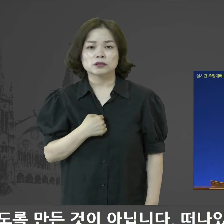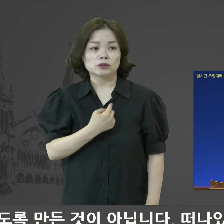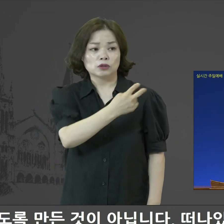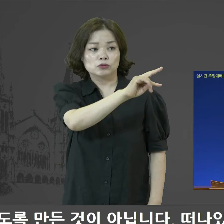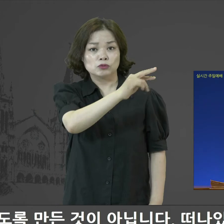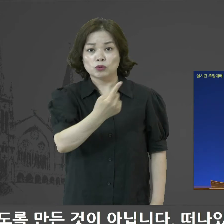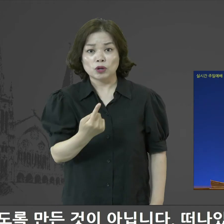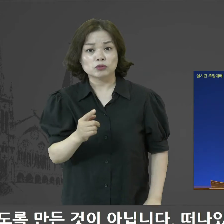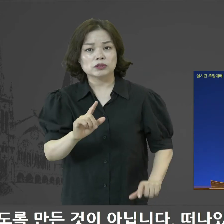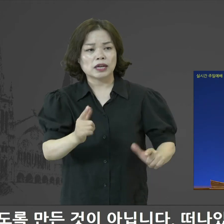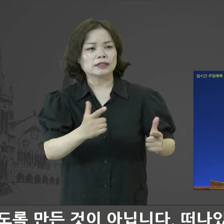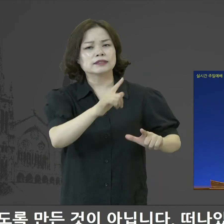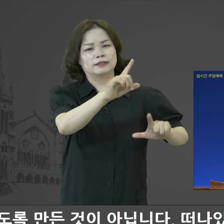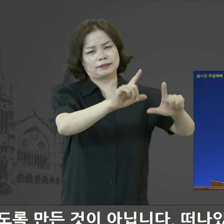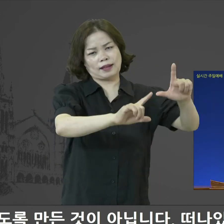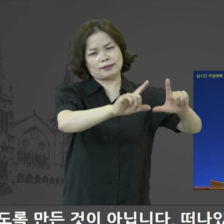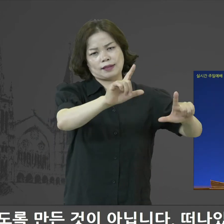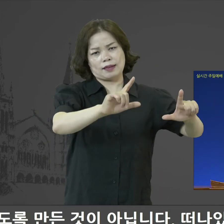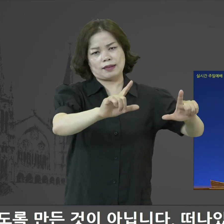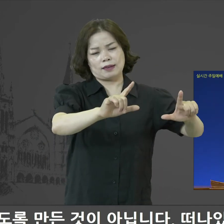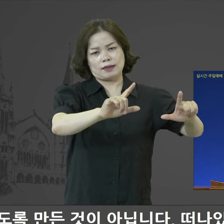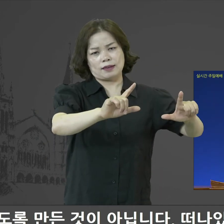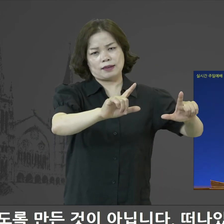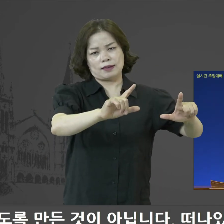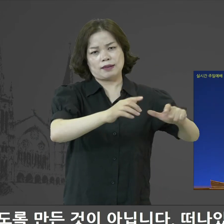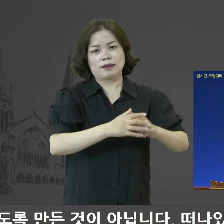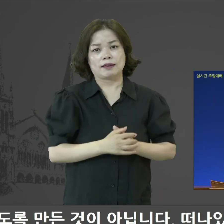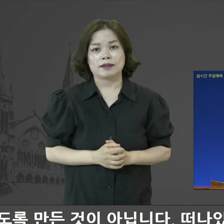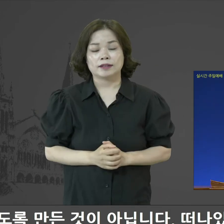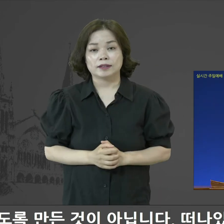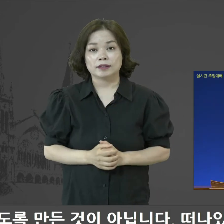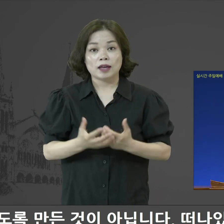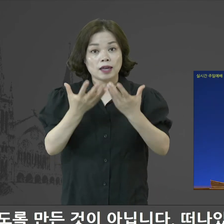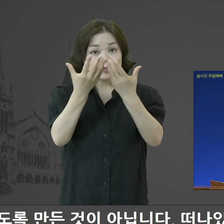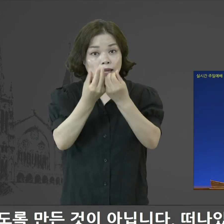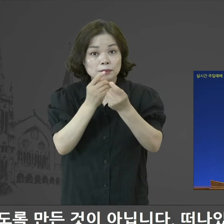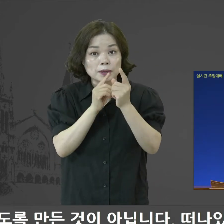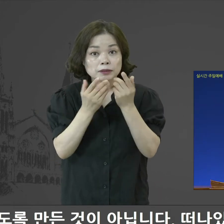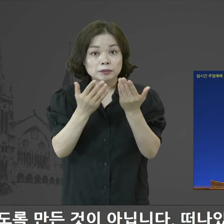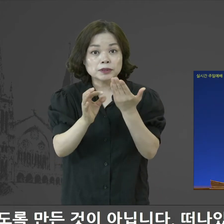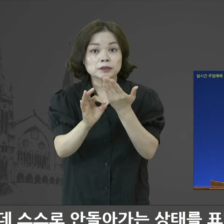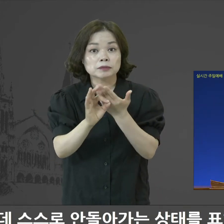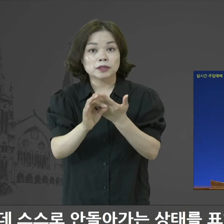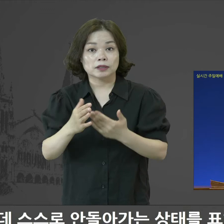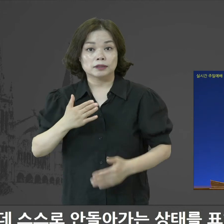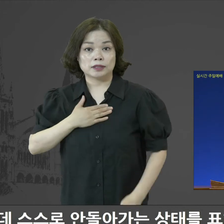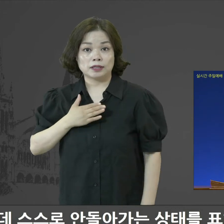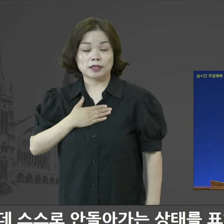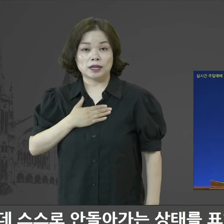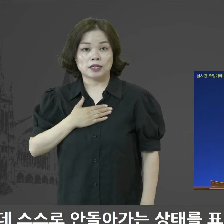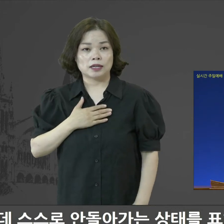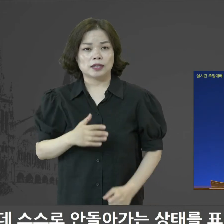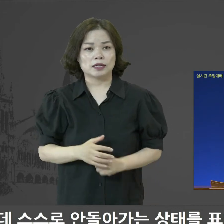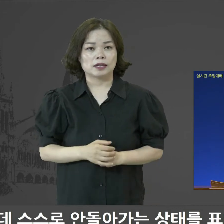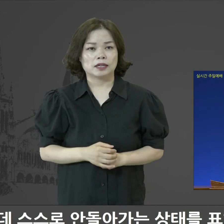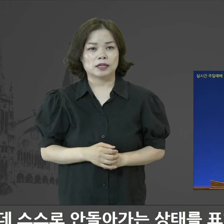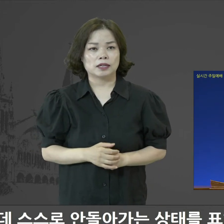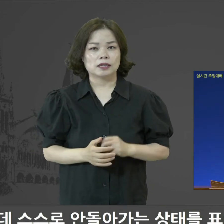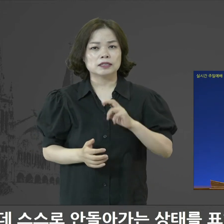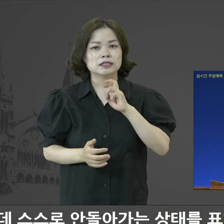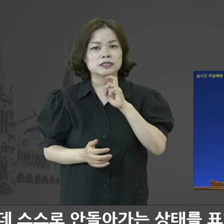안 돌아가는 상태를 표현하는 단어입니다. 예를 들면 제가